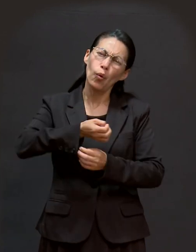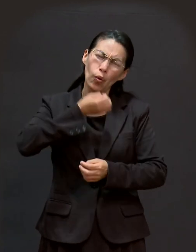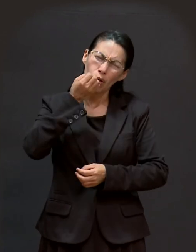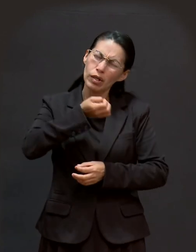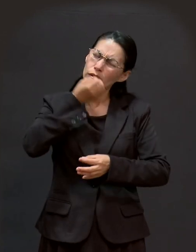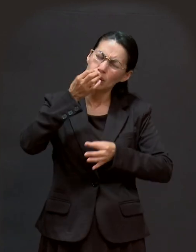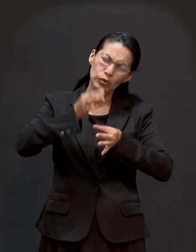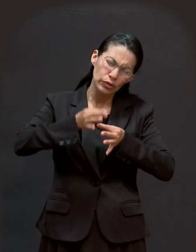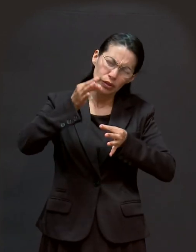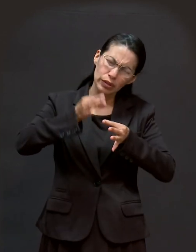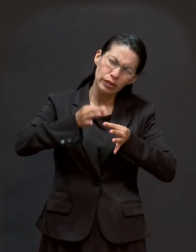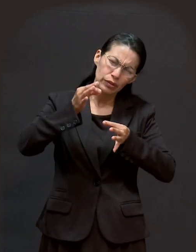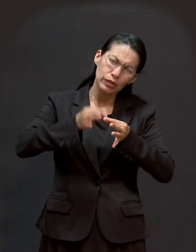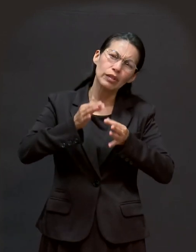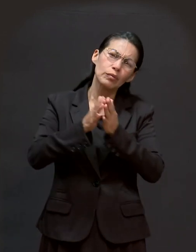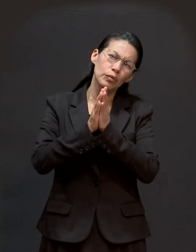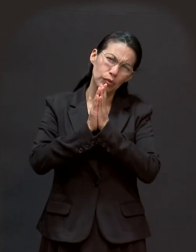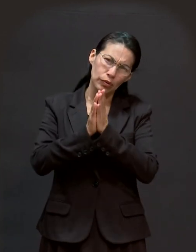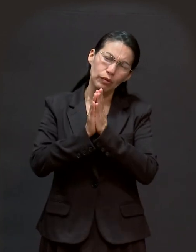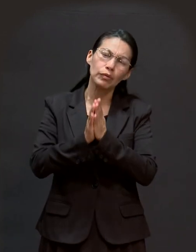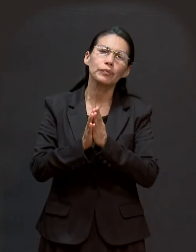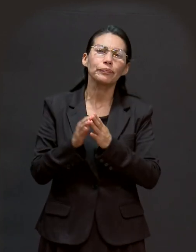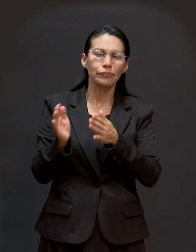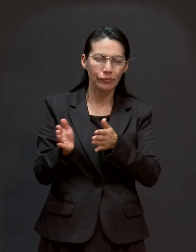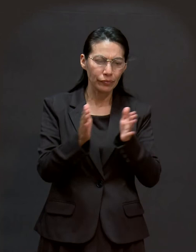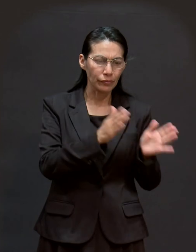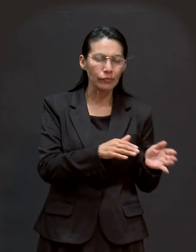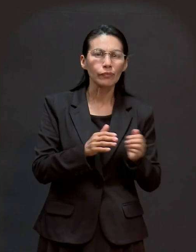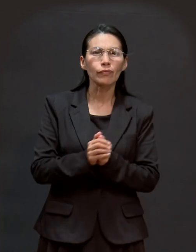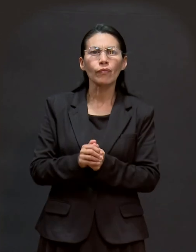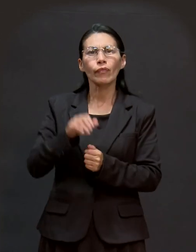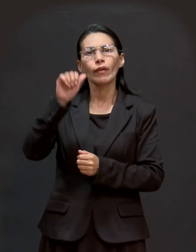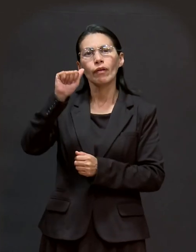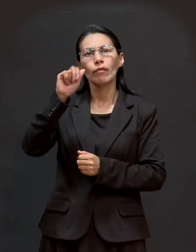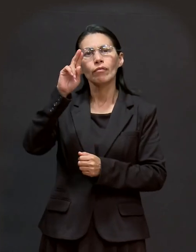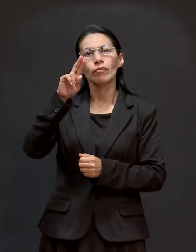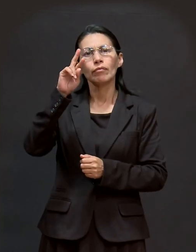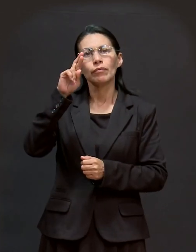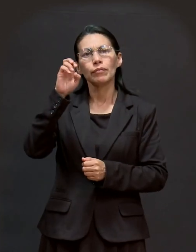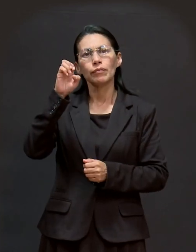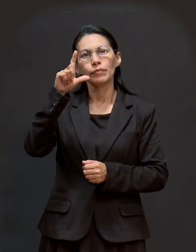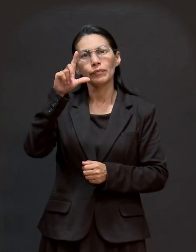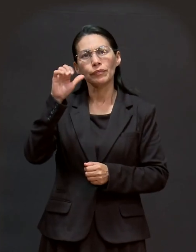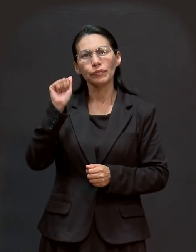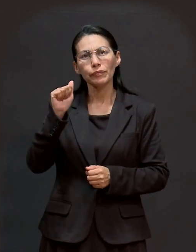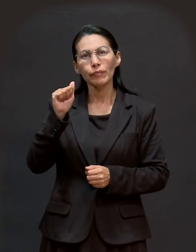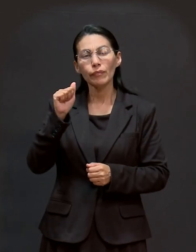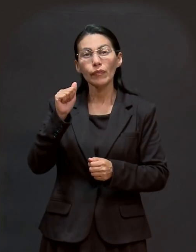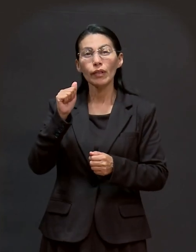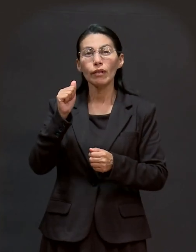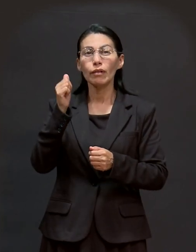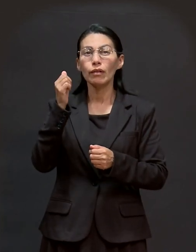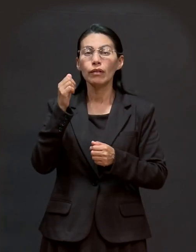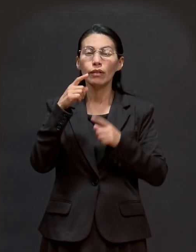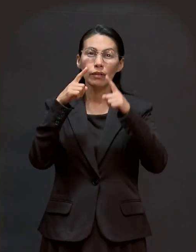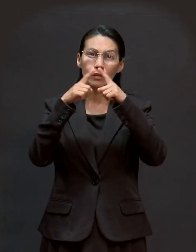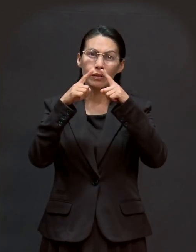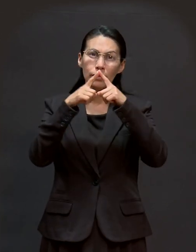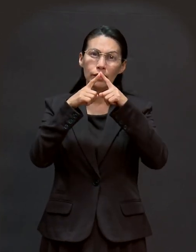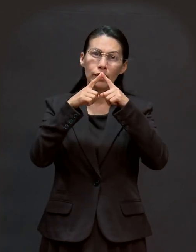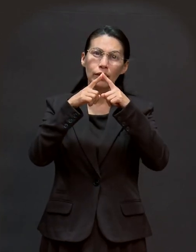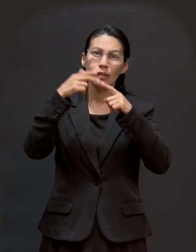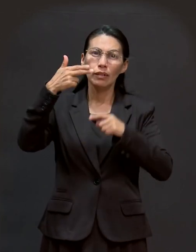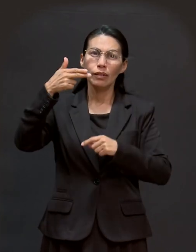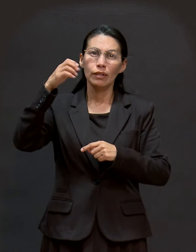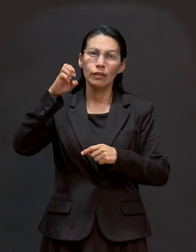orar fervientemente por julio aurelia nos escribe de la iglesia de los héroes